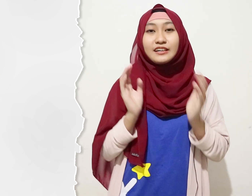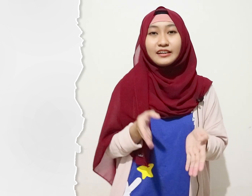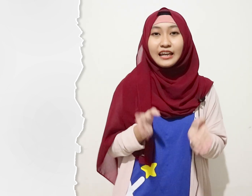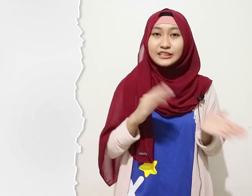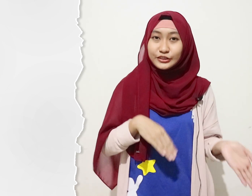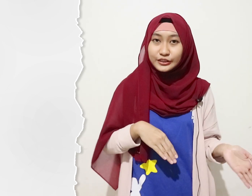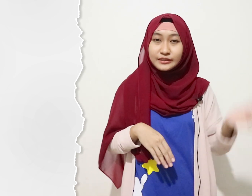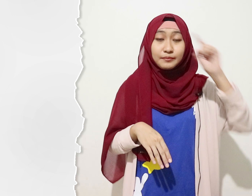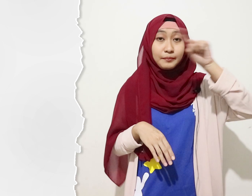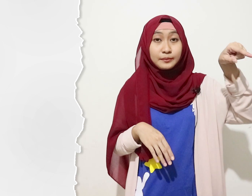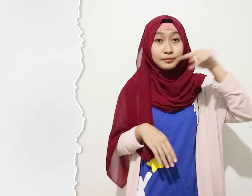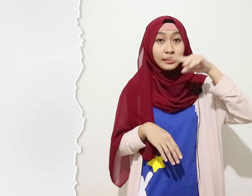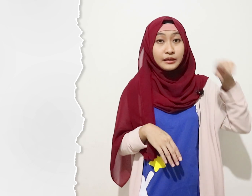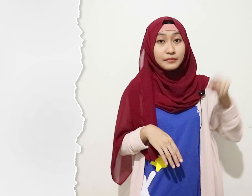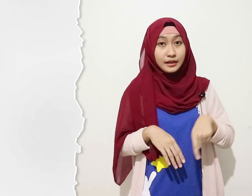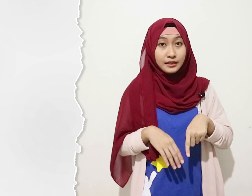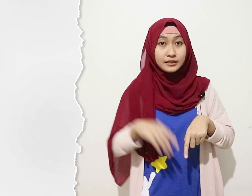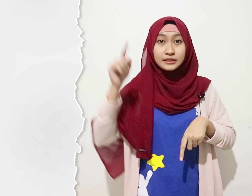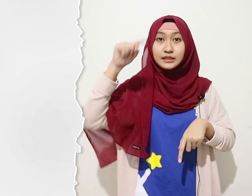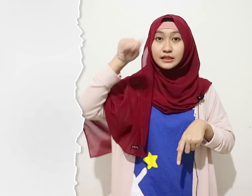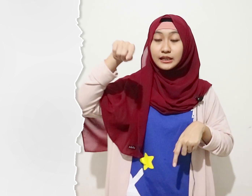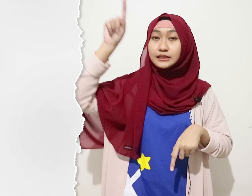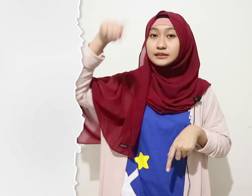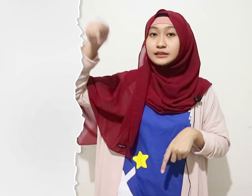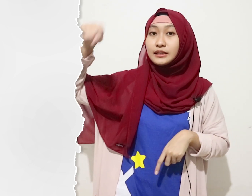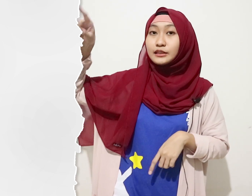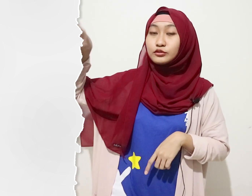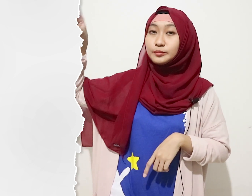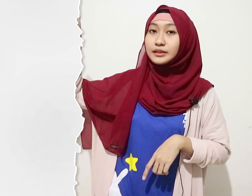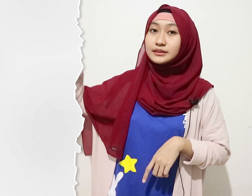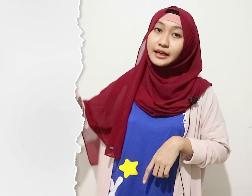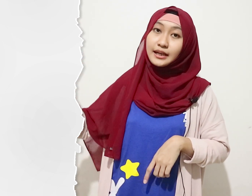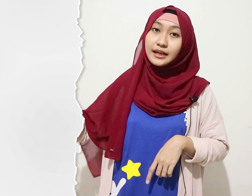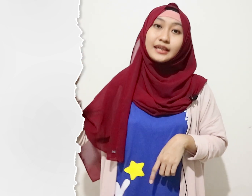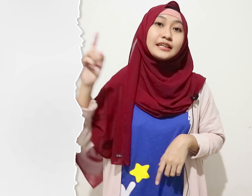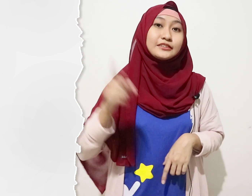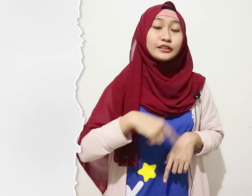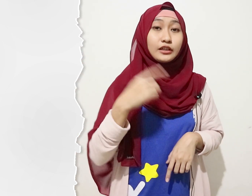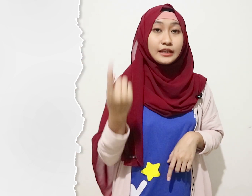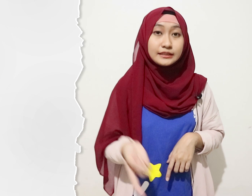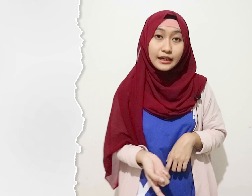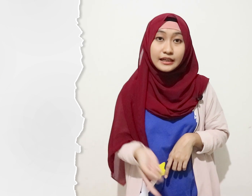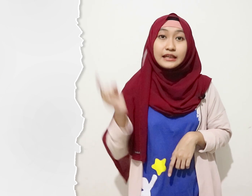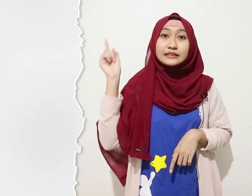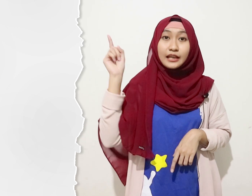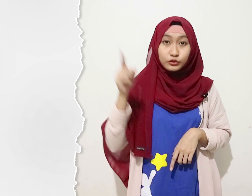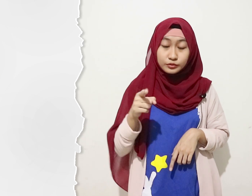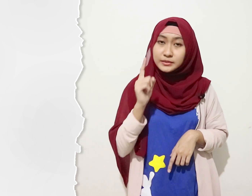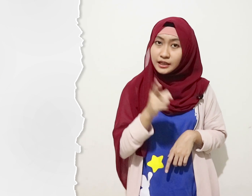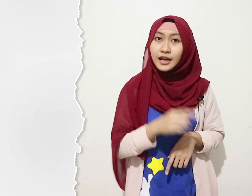Oke, lanjut. 4/5 dikali 100%. Kita coret-coret aja. 100 bisa nggak